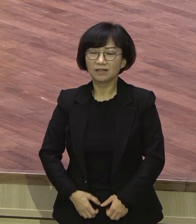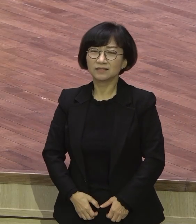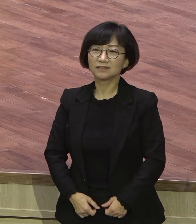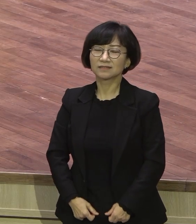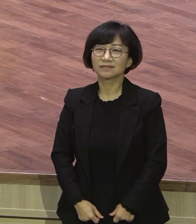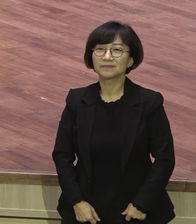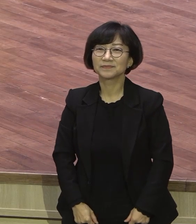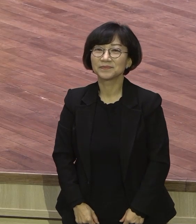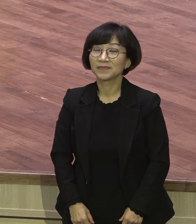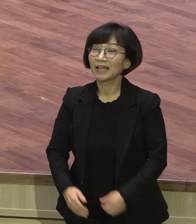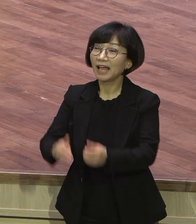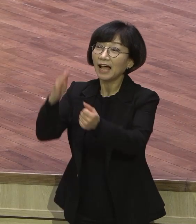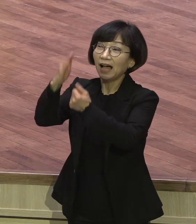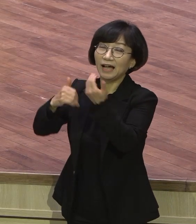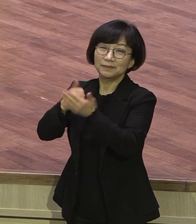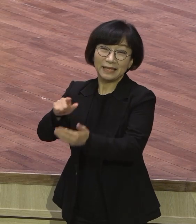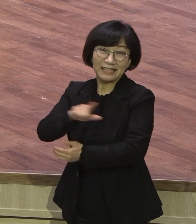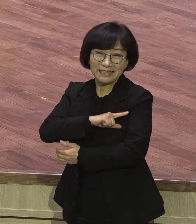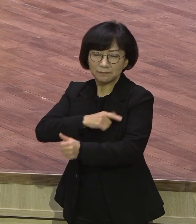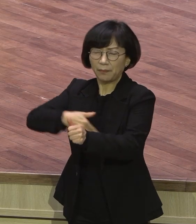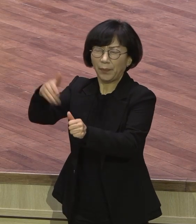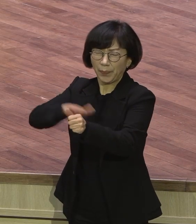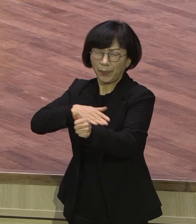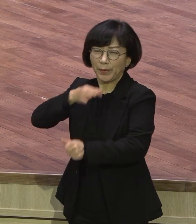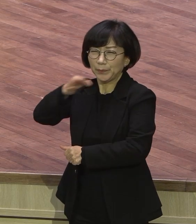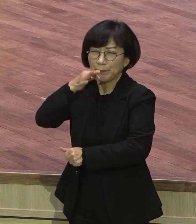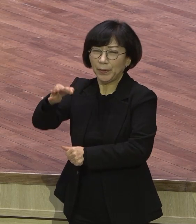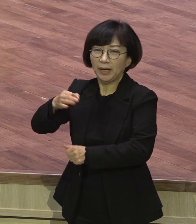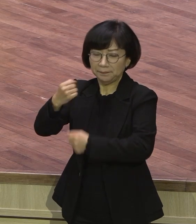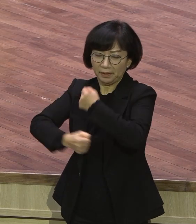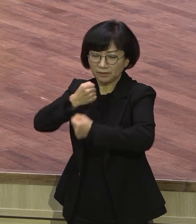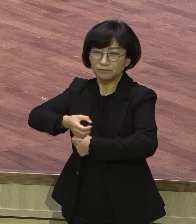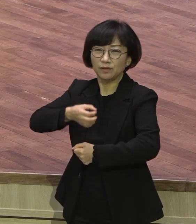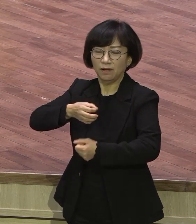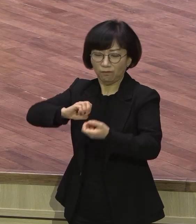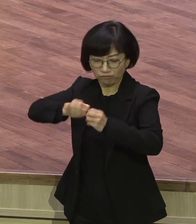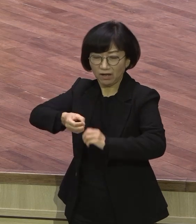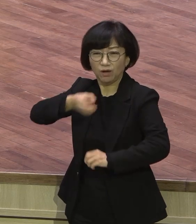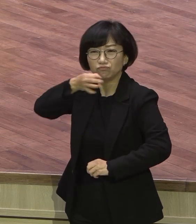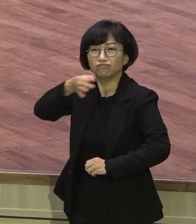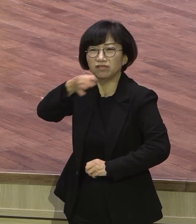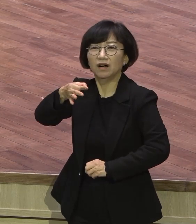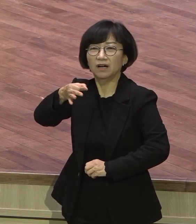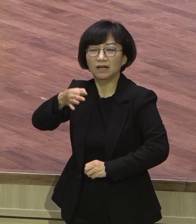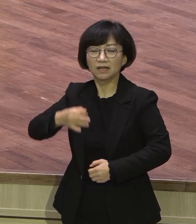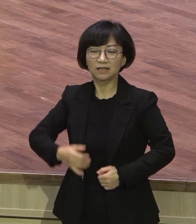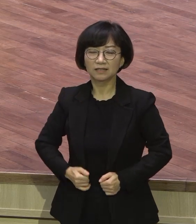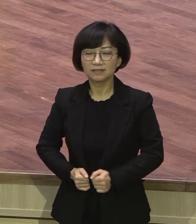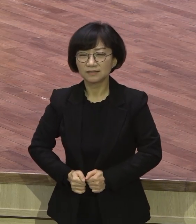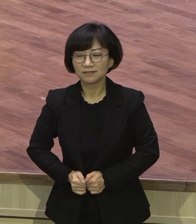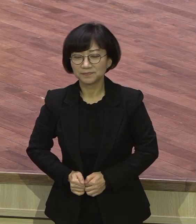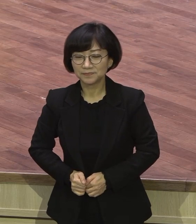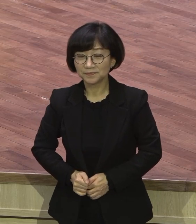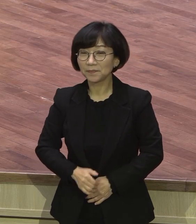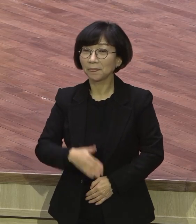하나님의 이름을 망령떼 있는 거였고 어느 부흥사가 이런 우스갯소리 있어요.